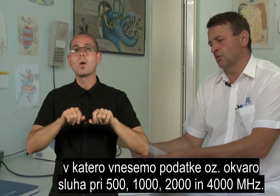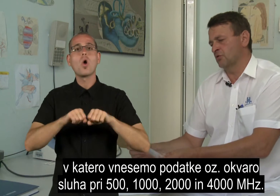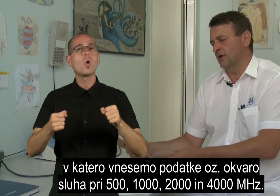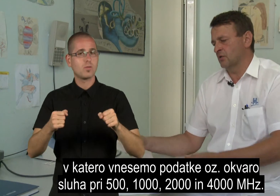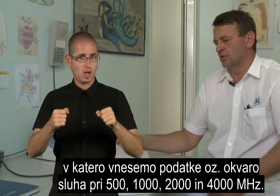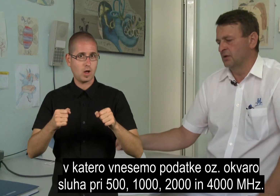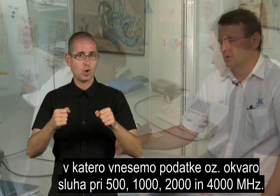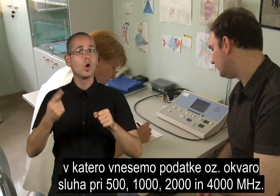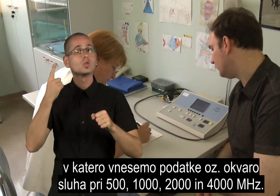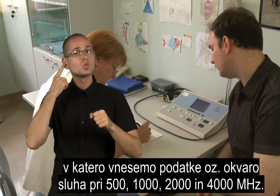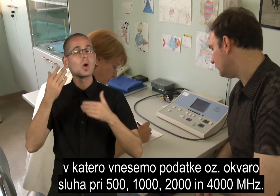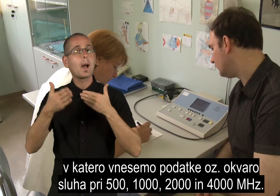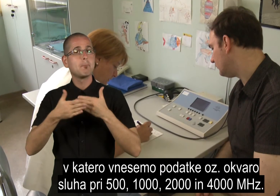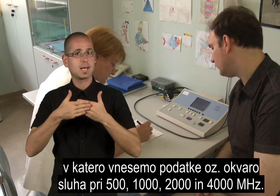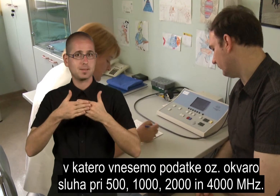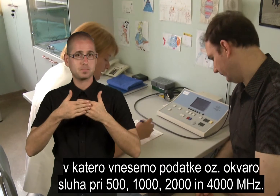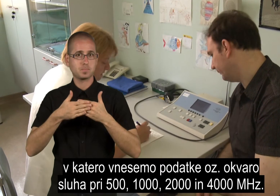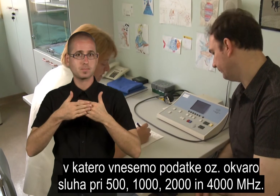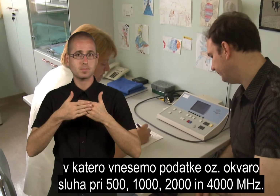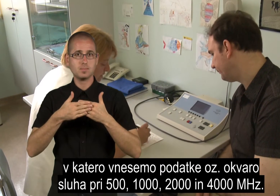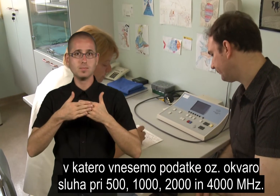oziroma okvaro sluha pri